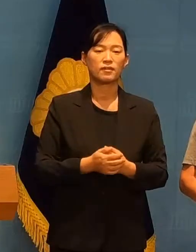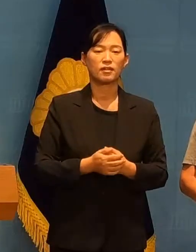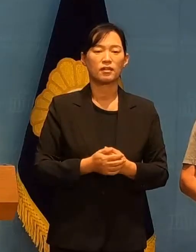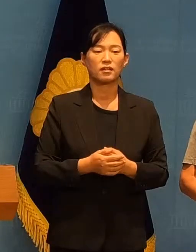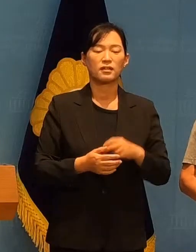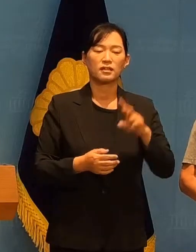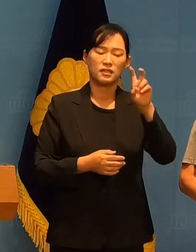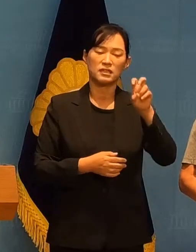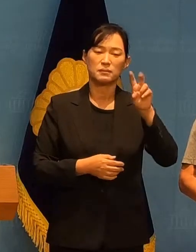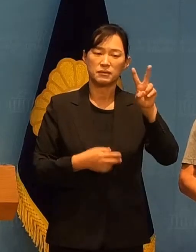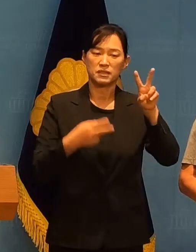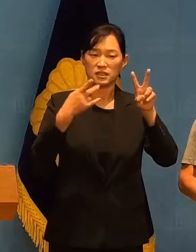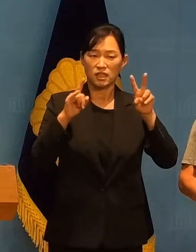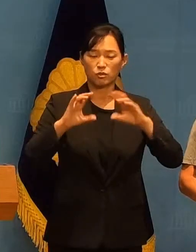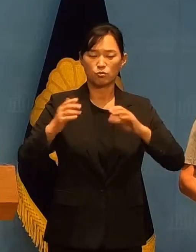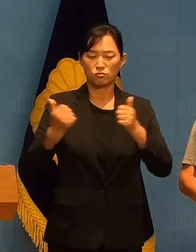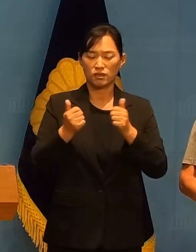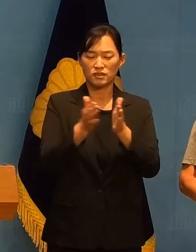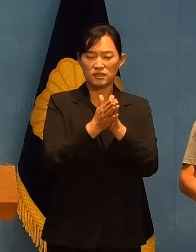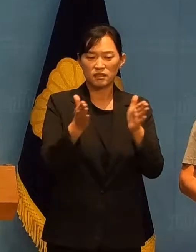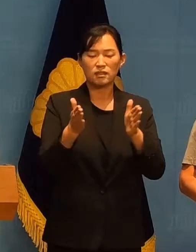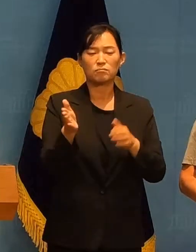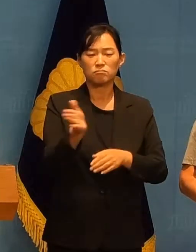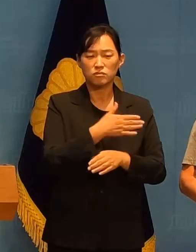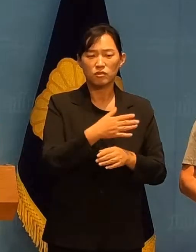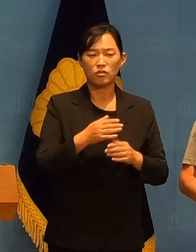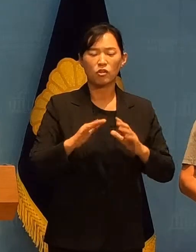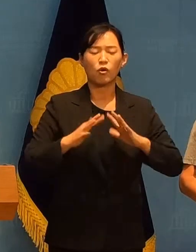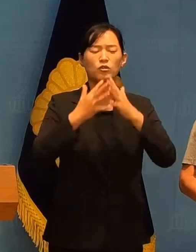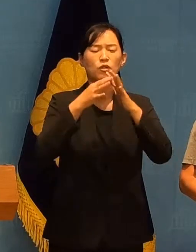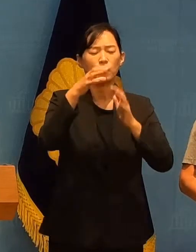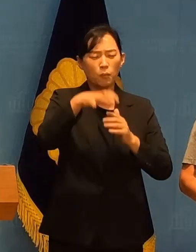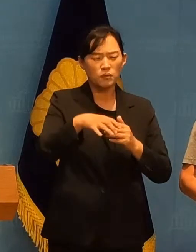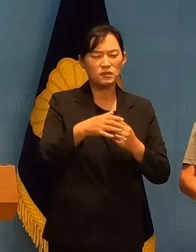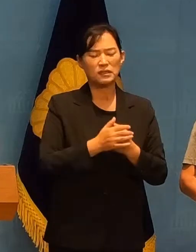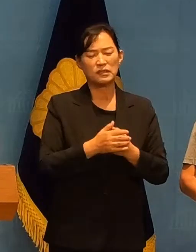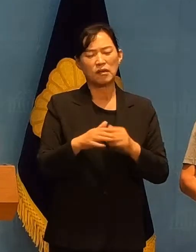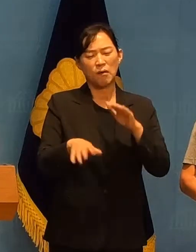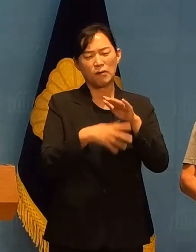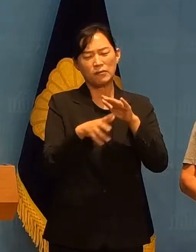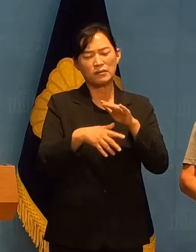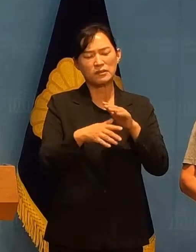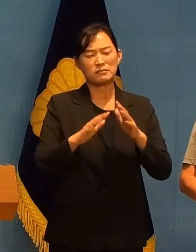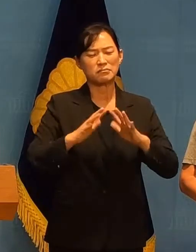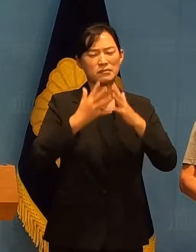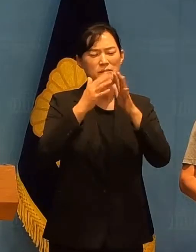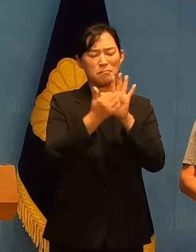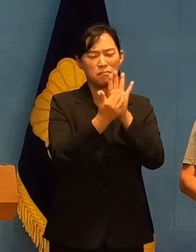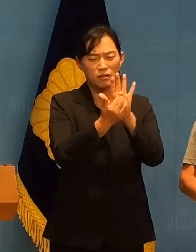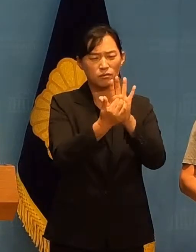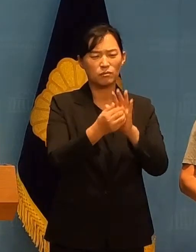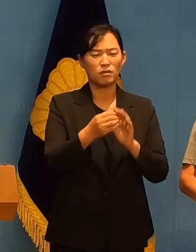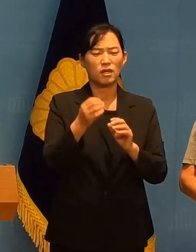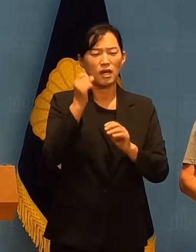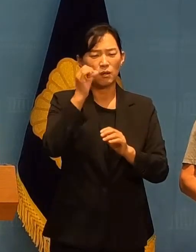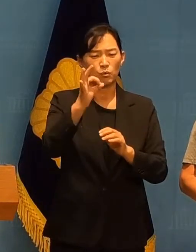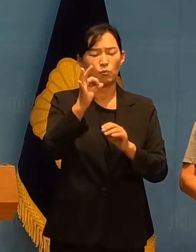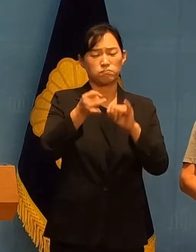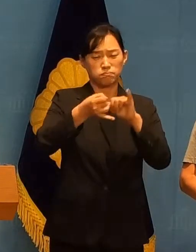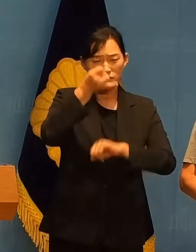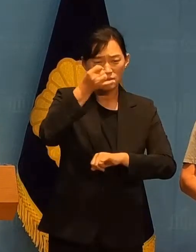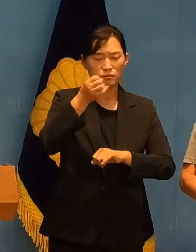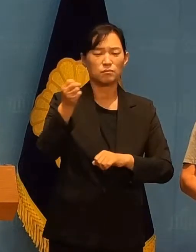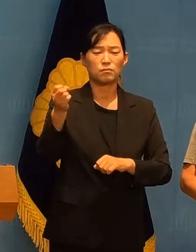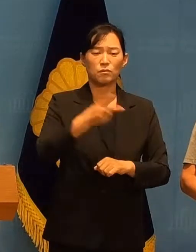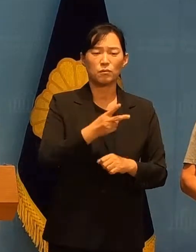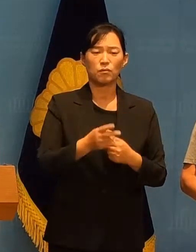22대 국회 시작 때부터 건설 현장에 부실 시공을 막아내고 특히 임금 체불과